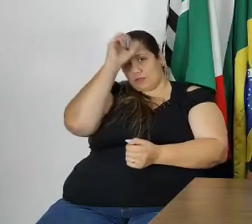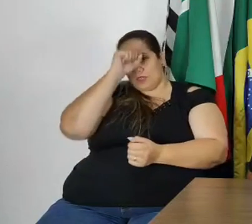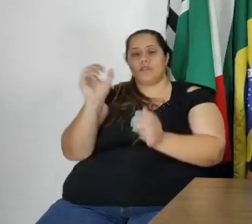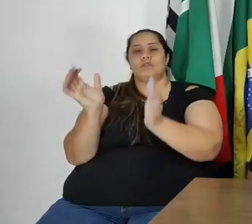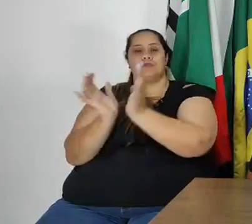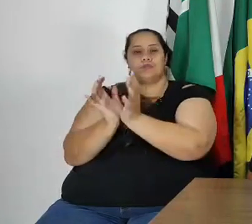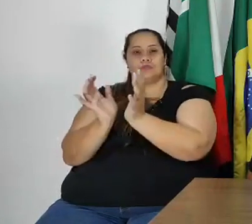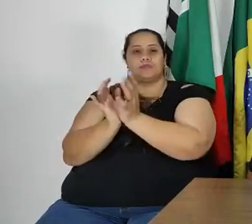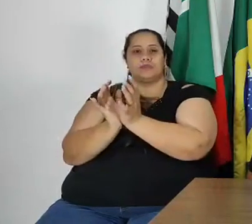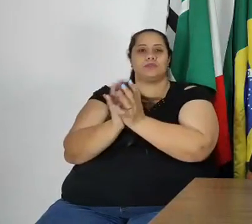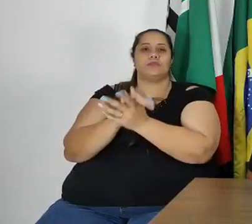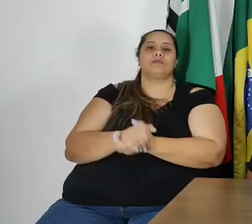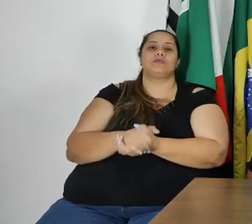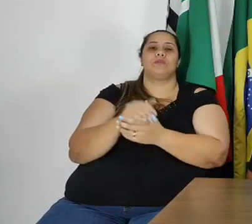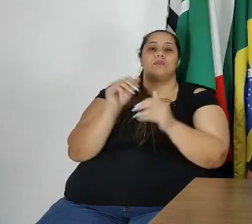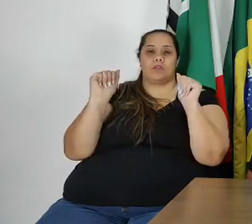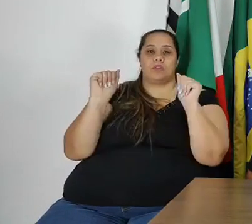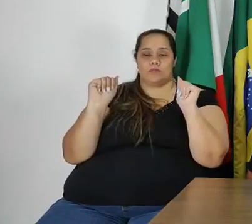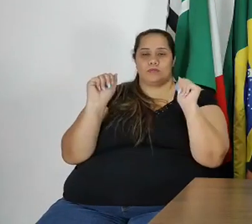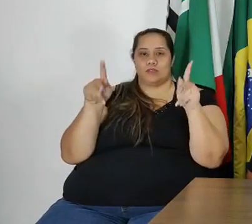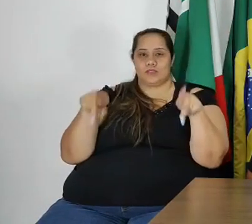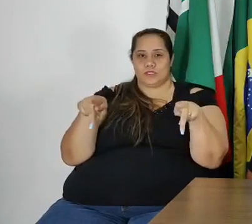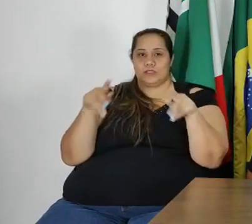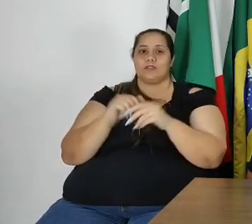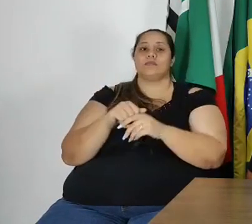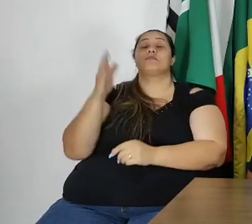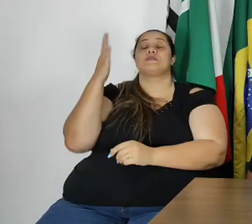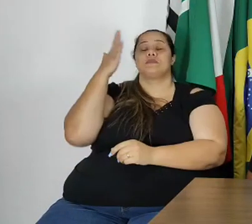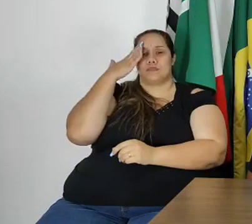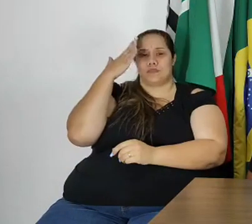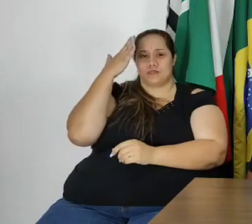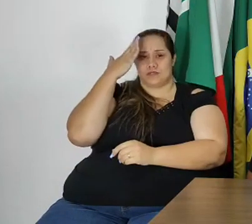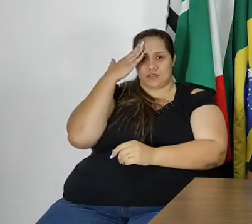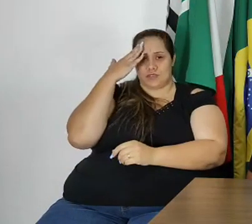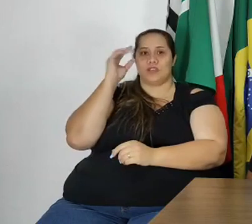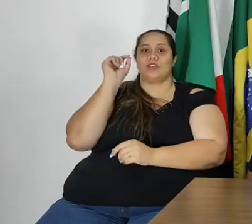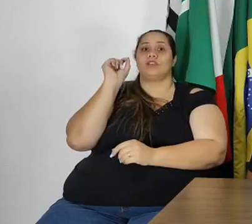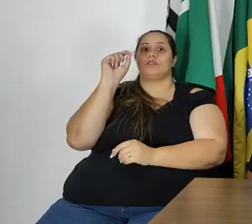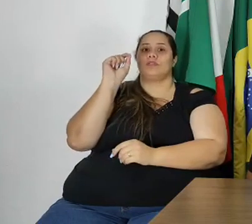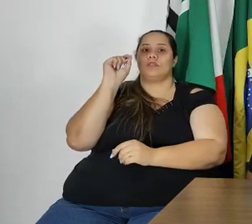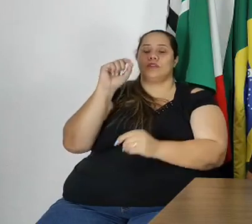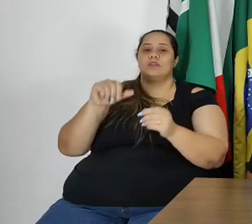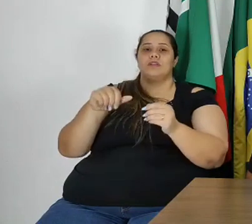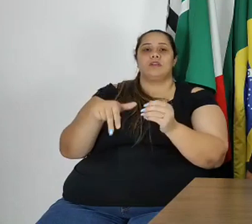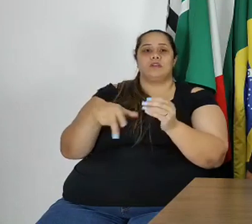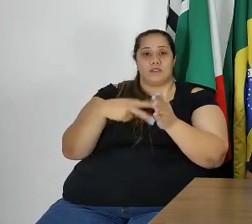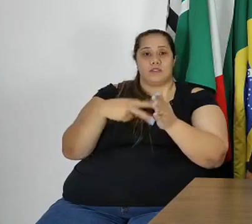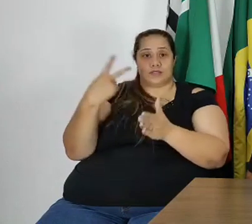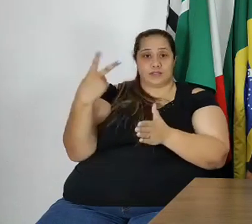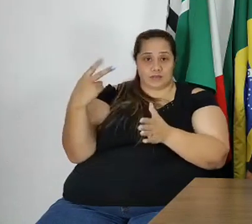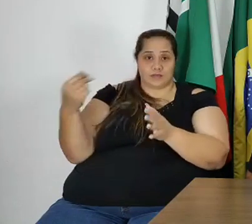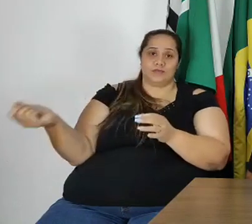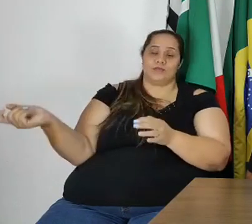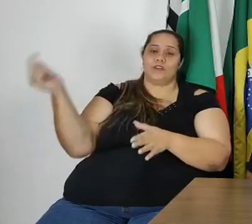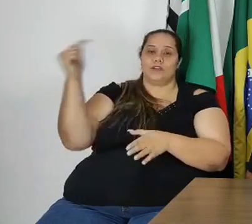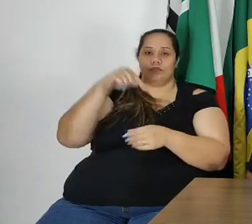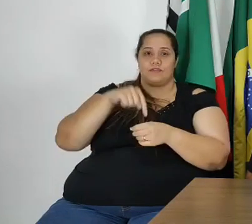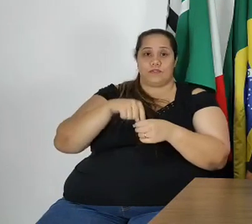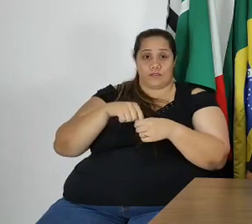sobre Apocalipse, sabe que cada dia a segunda volta de Jesus está mais próxima